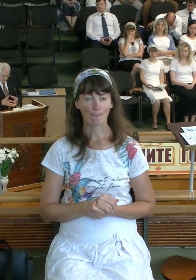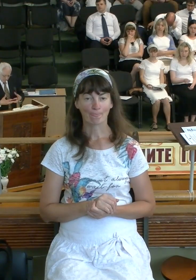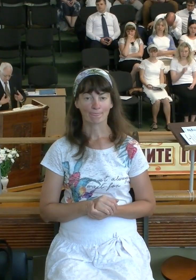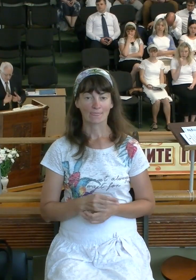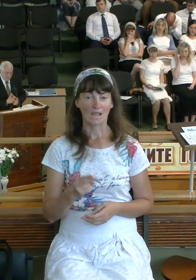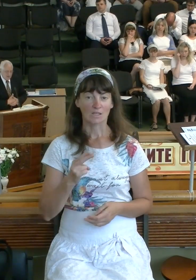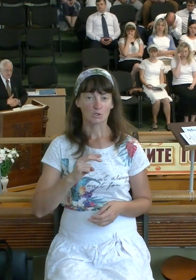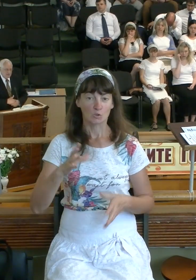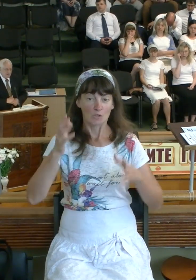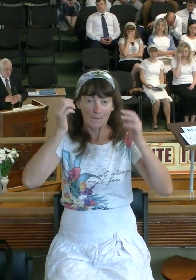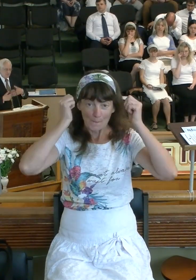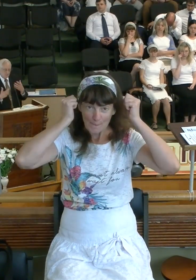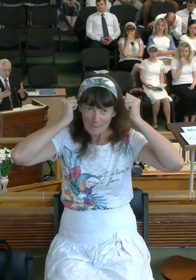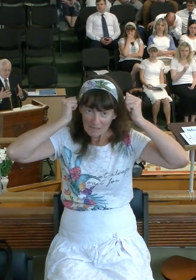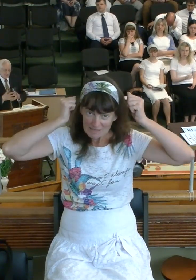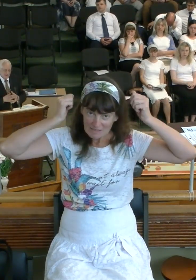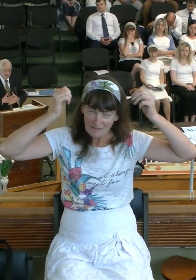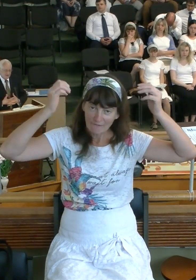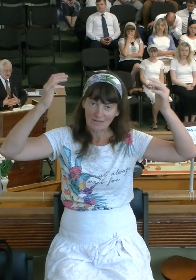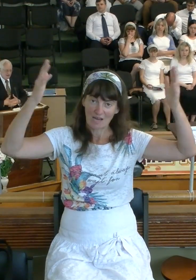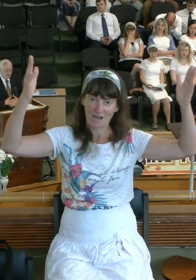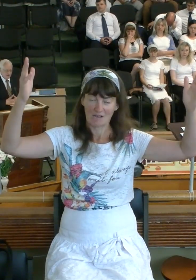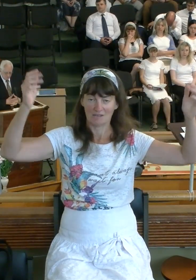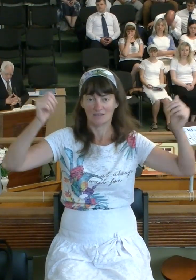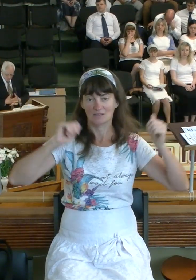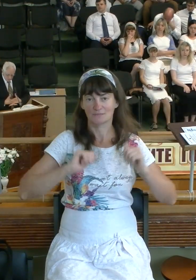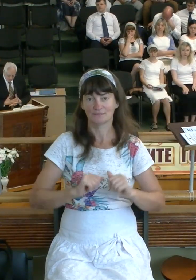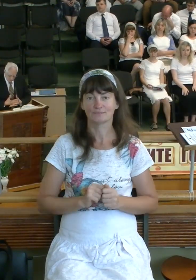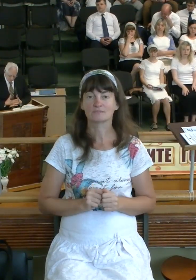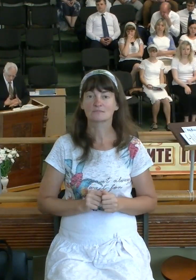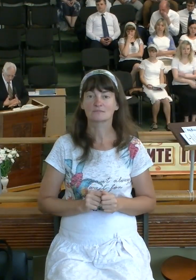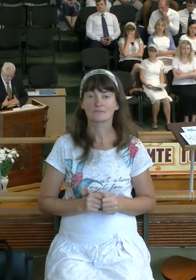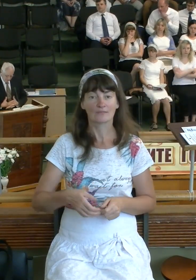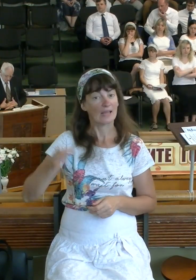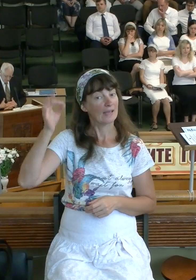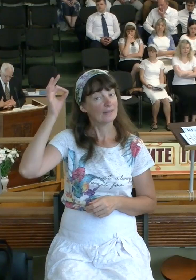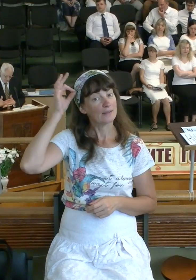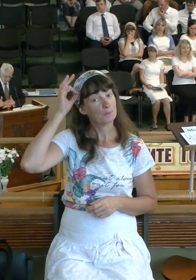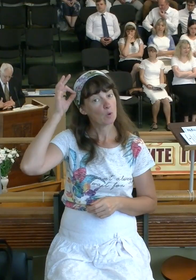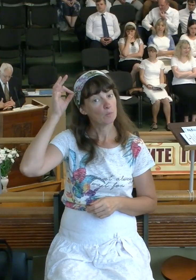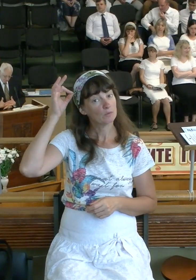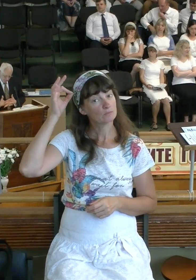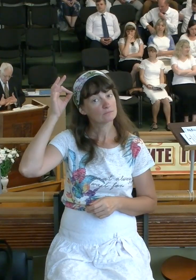Дух, который прославляет, я буду сокращать, напомню только